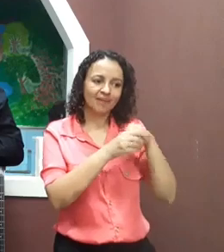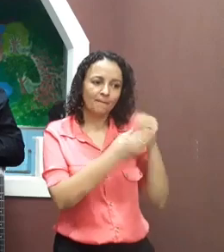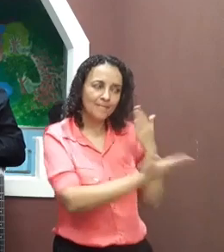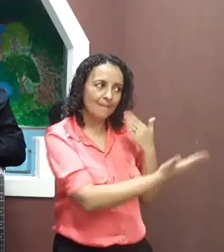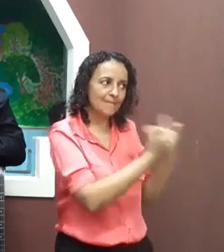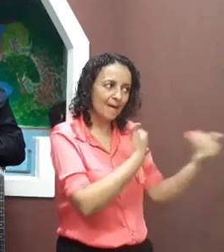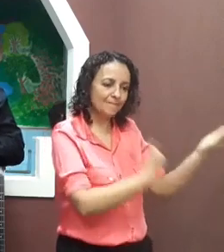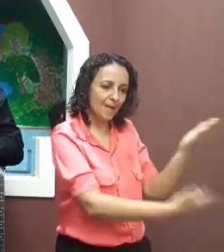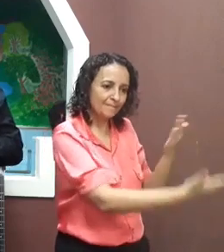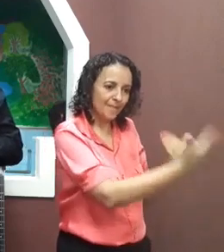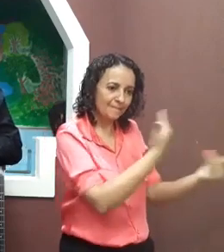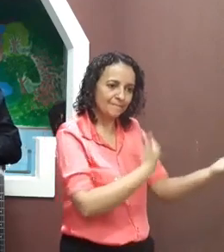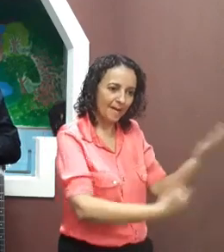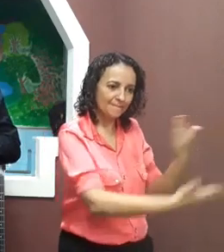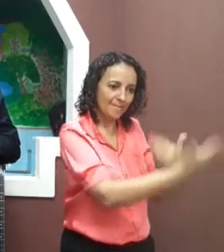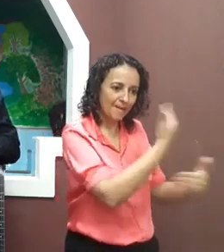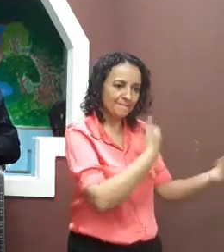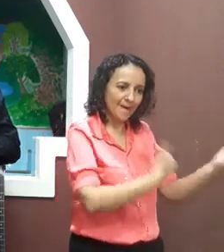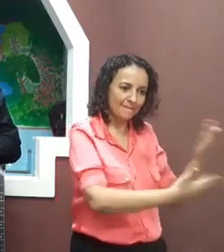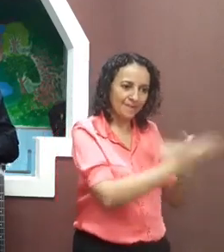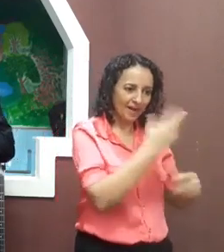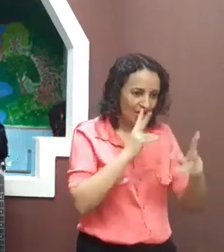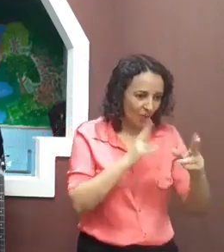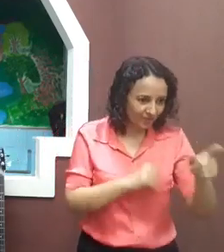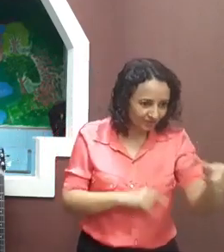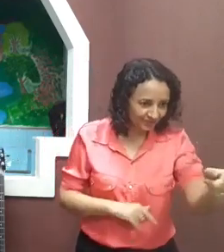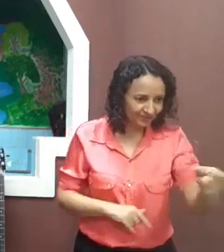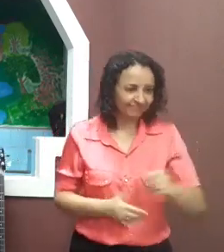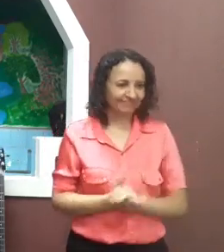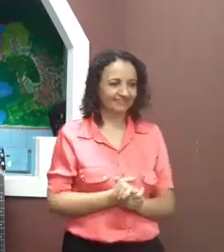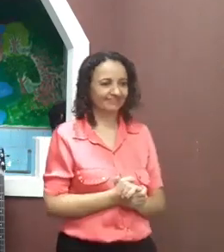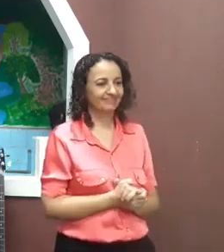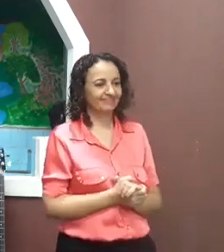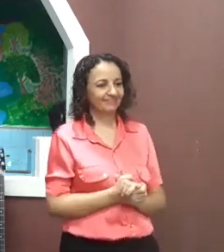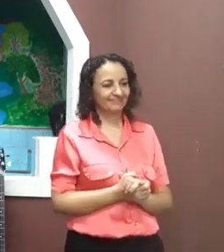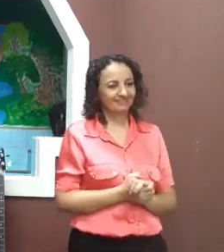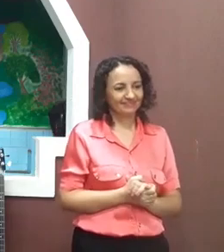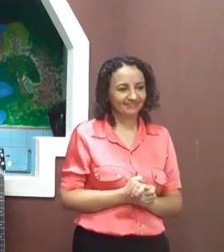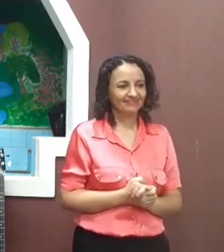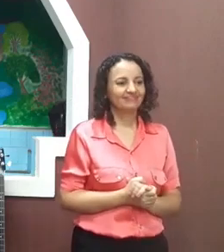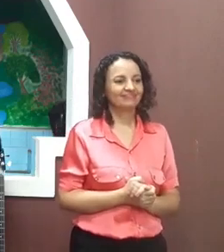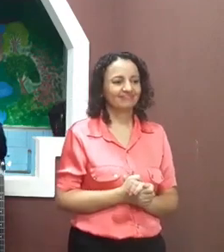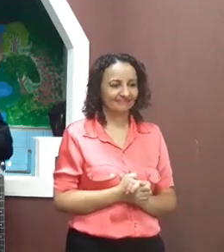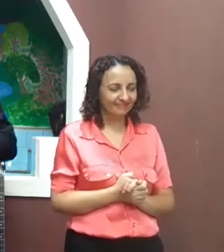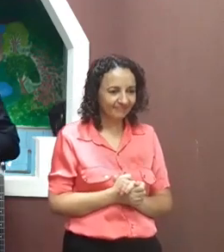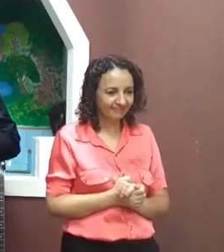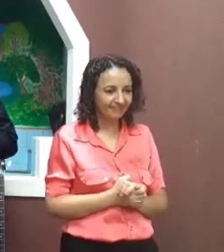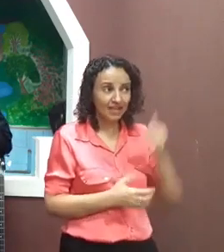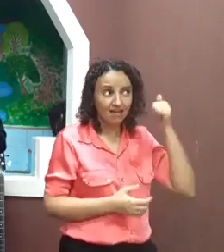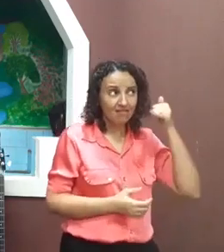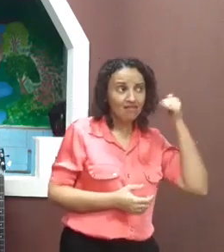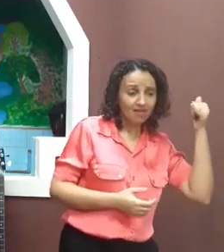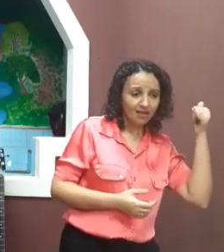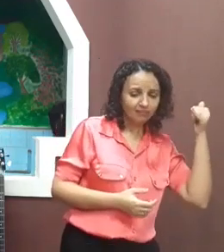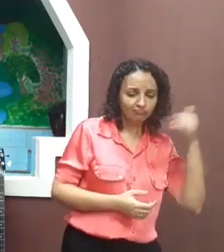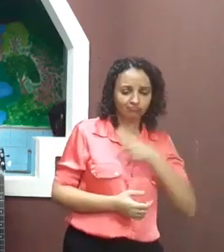Você, meu irmão, o dia que você passa por angústia, por luta, eu sei que muitas vezes você liga para mim, eu ligo para os outros irmãos.